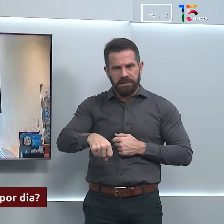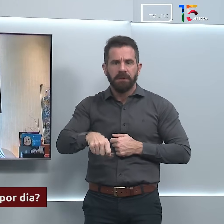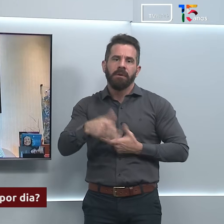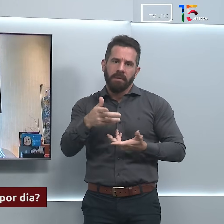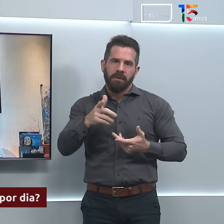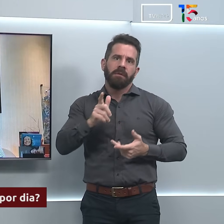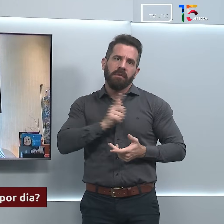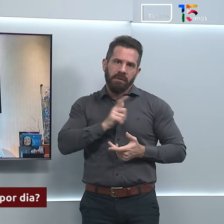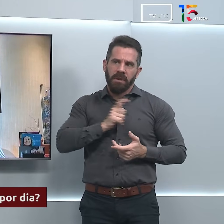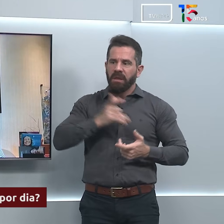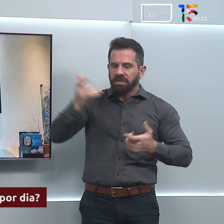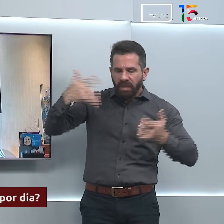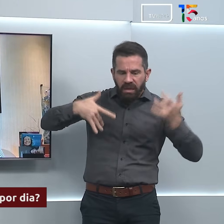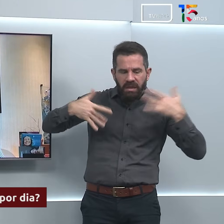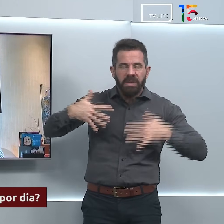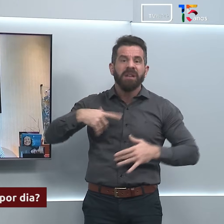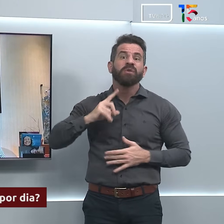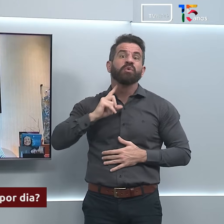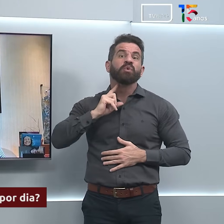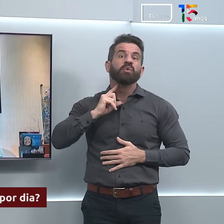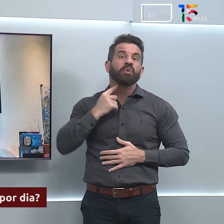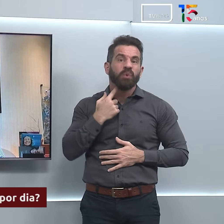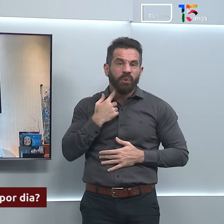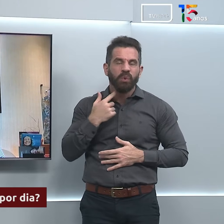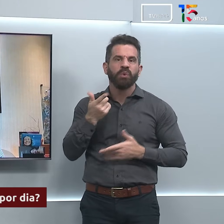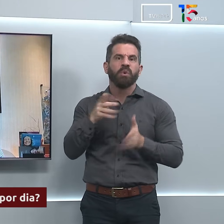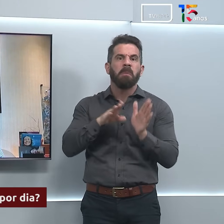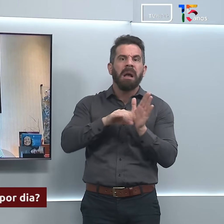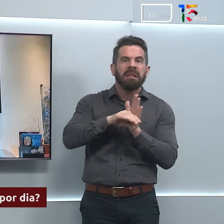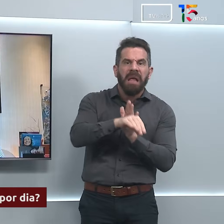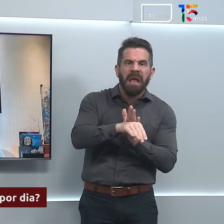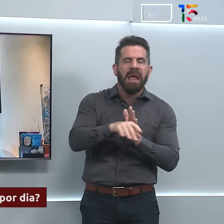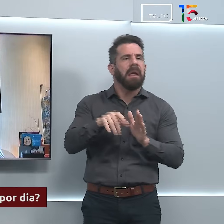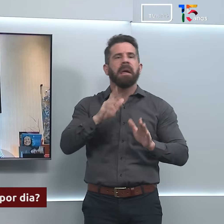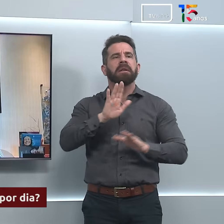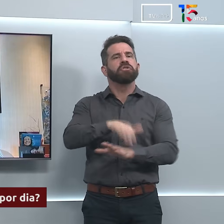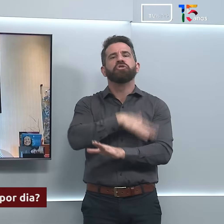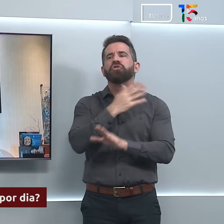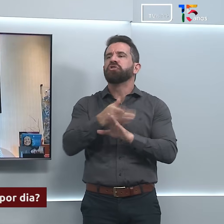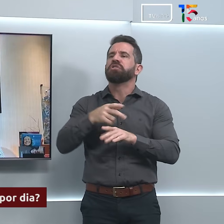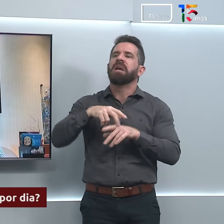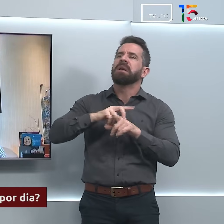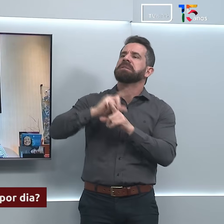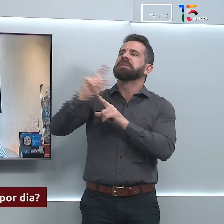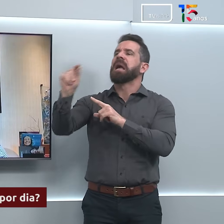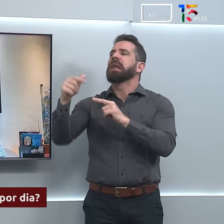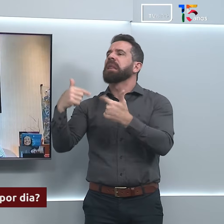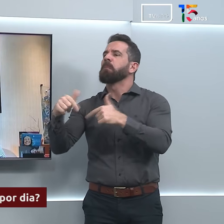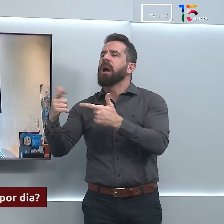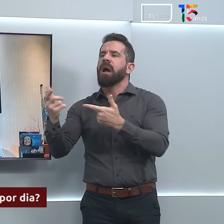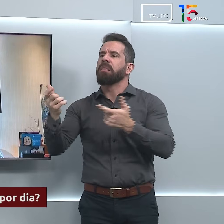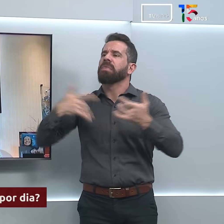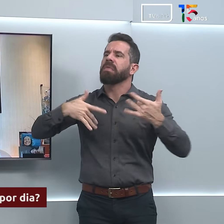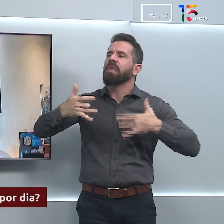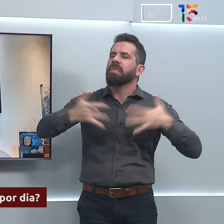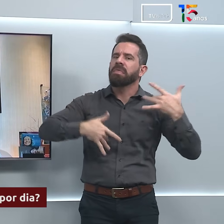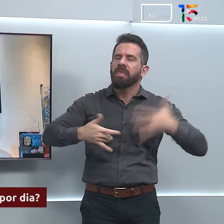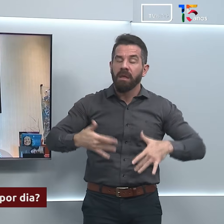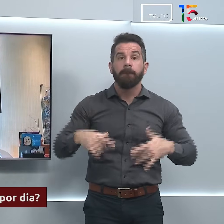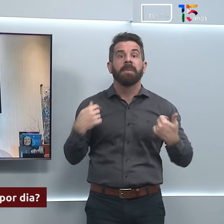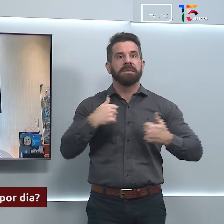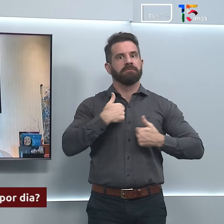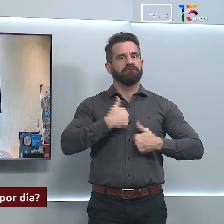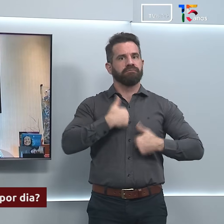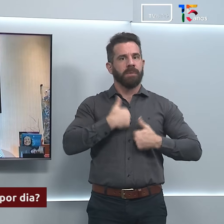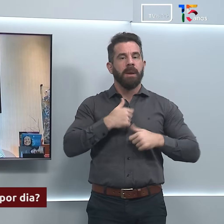aí a poluição, as bactérias que nós acumulamos ao longo do dia, o que não é indicado é